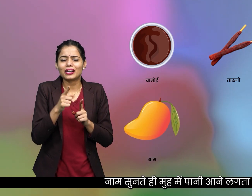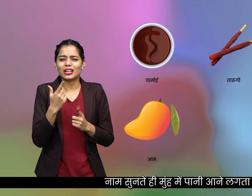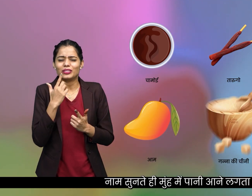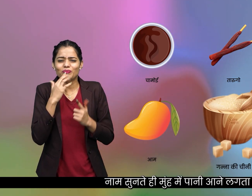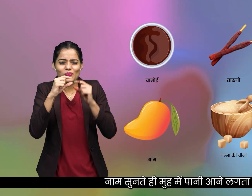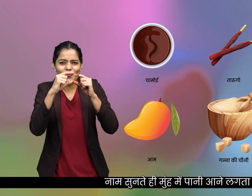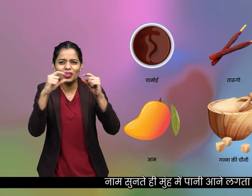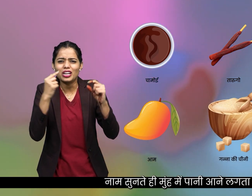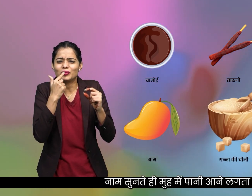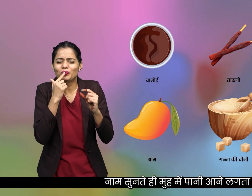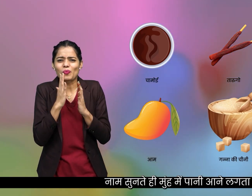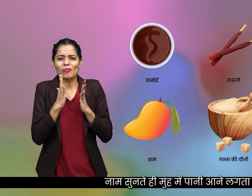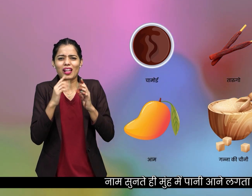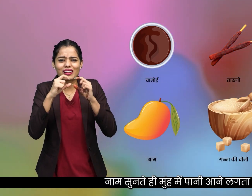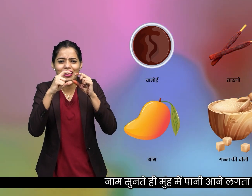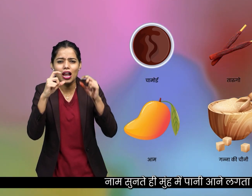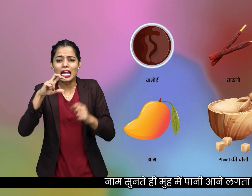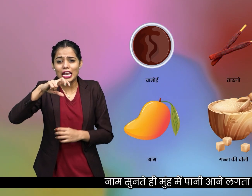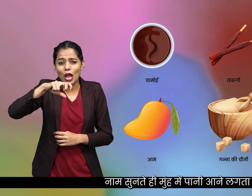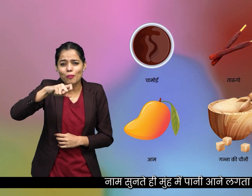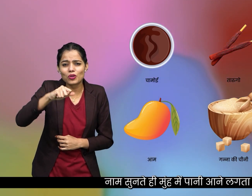पानी आने लगता है।